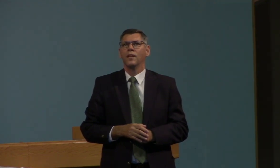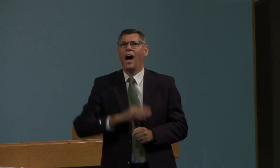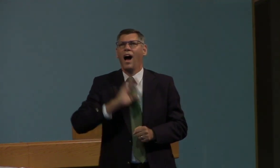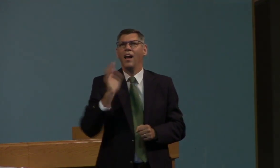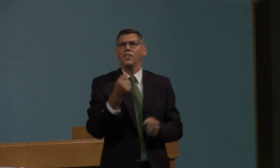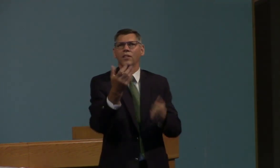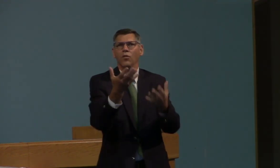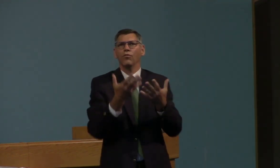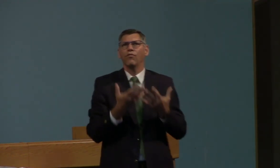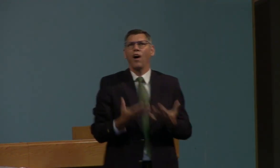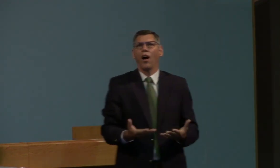Alles wat ek ontvang,